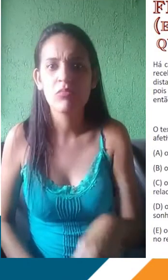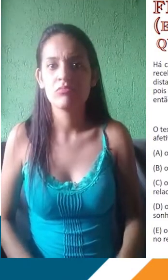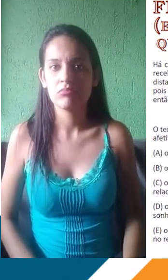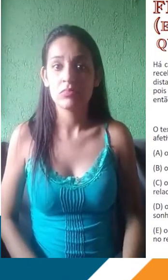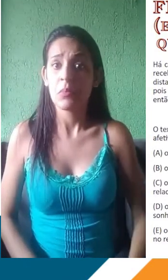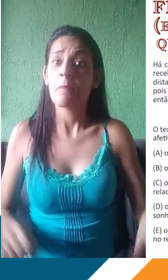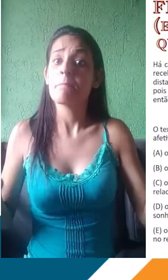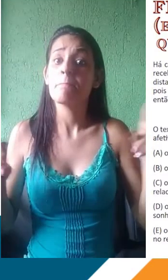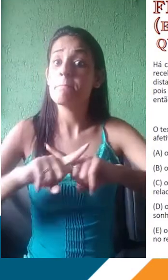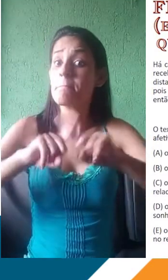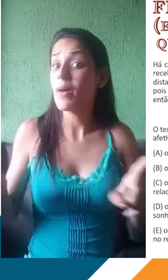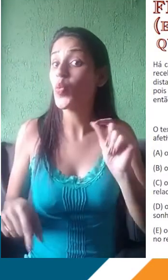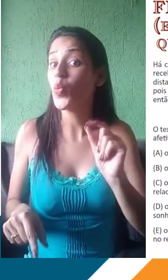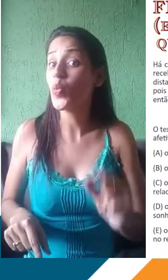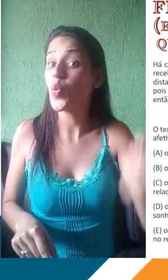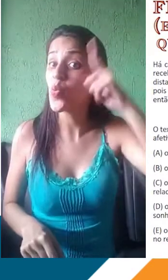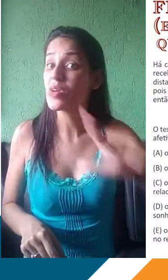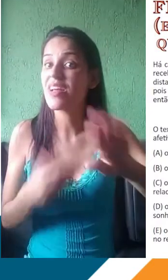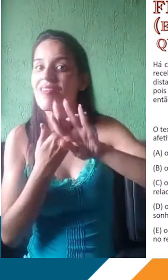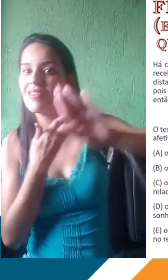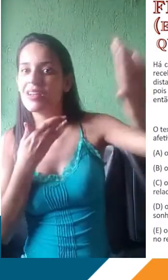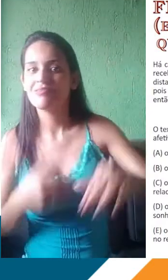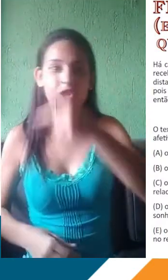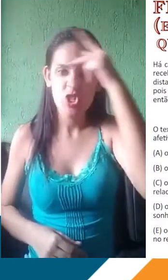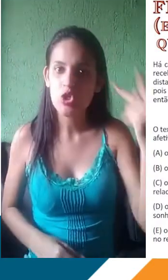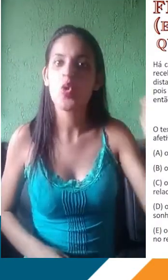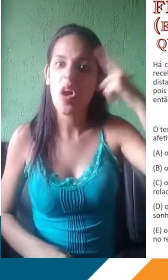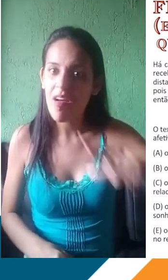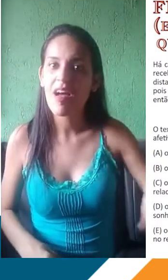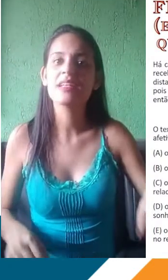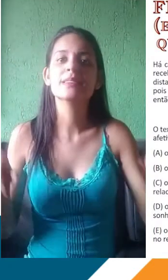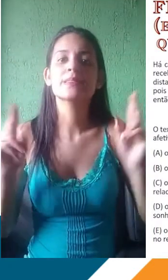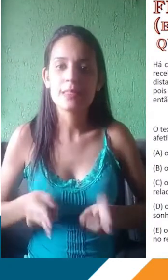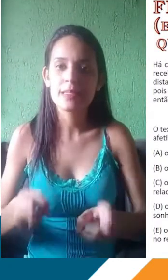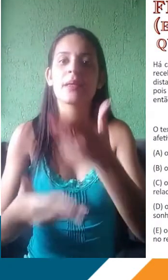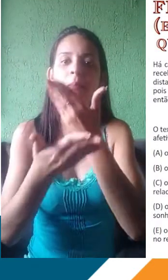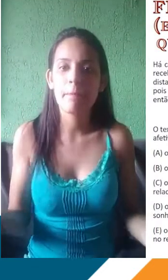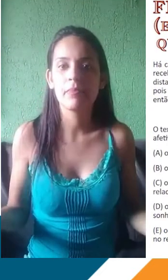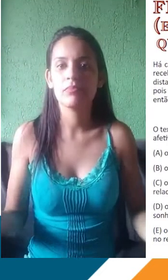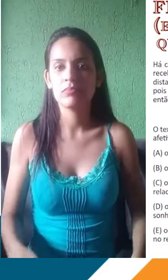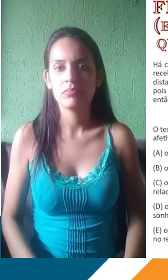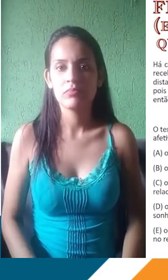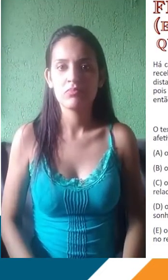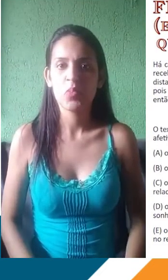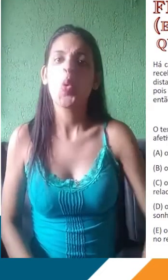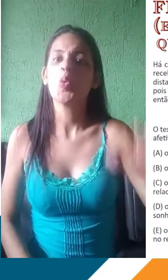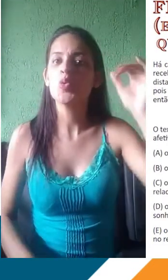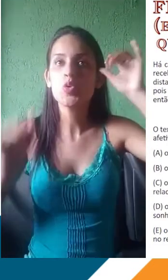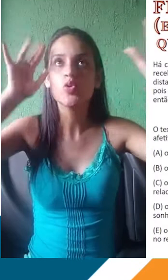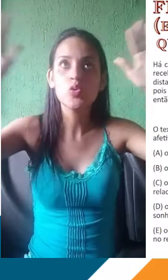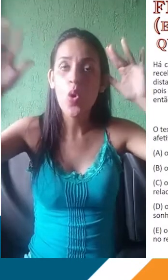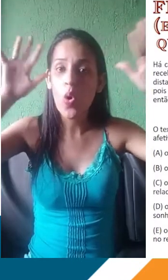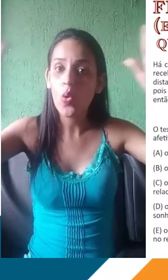o distanciamento. Aqui quem ganha sempre perde. Já no frescobol é diferente. O sonho do outro é um brinquedo que